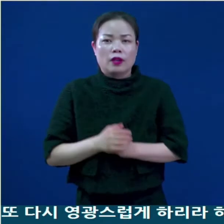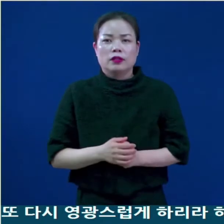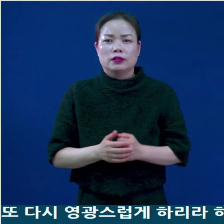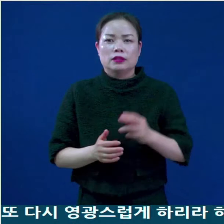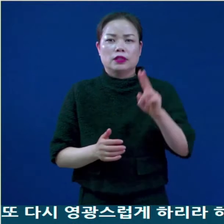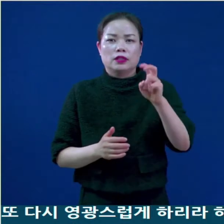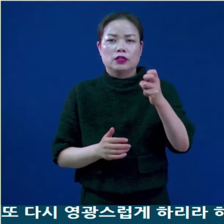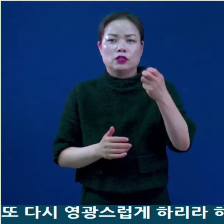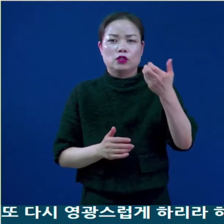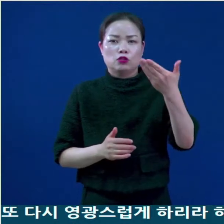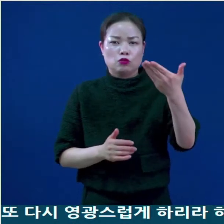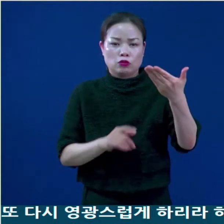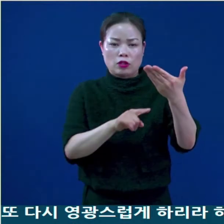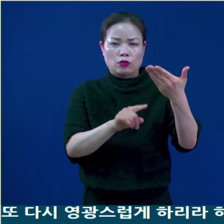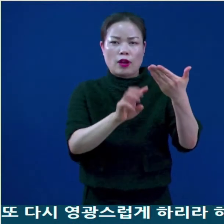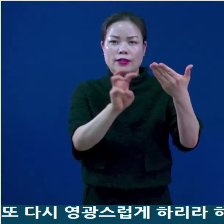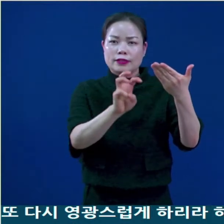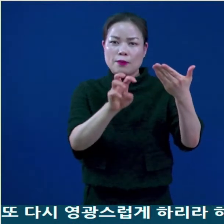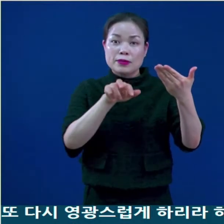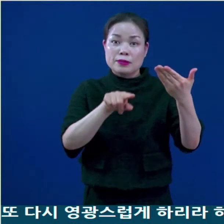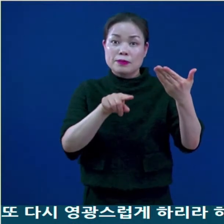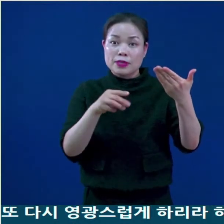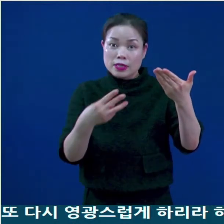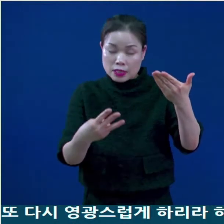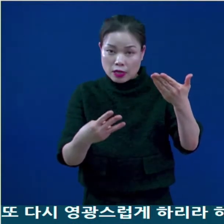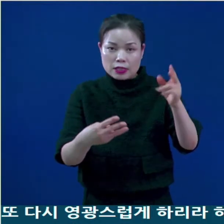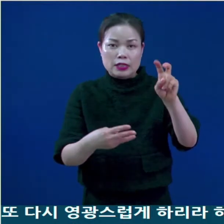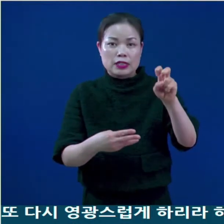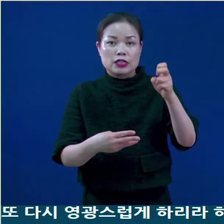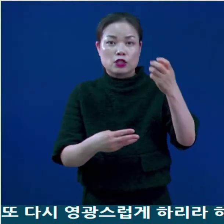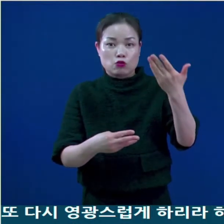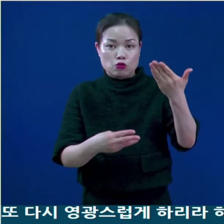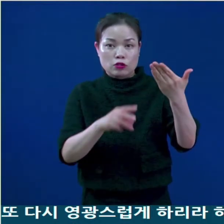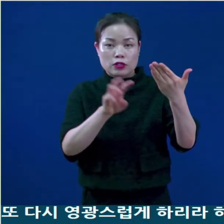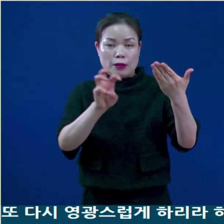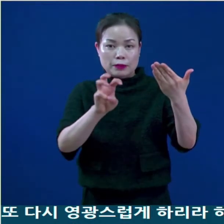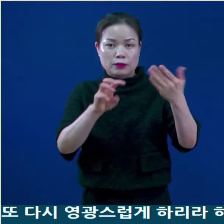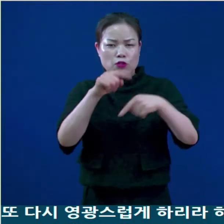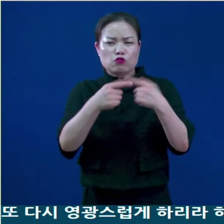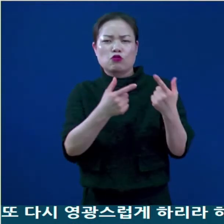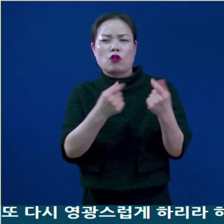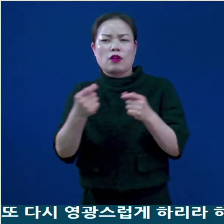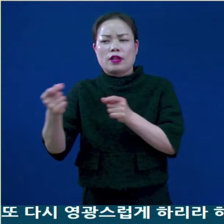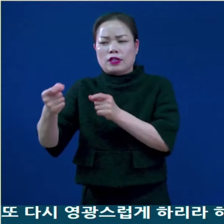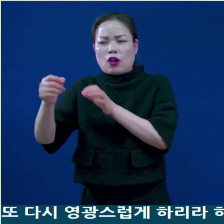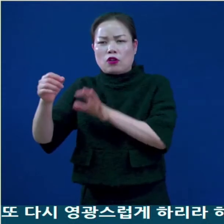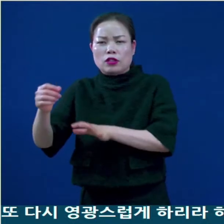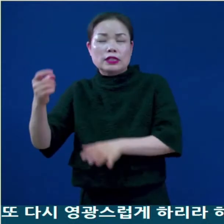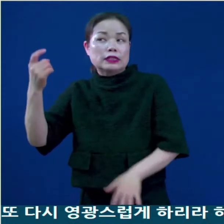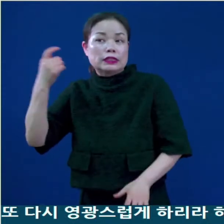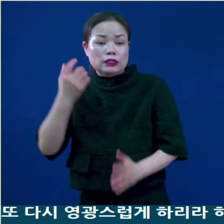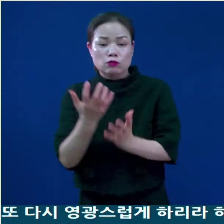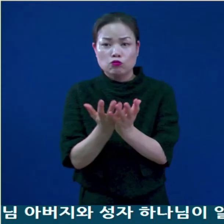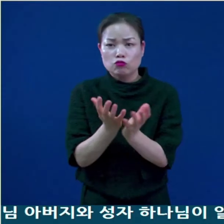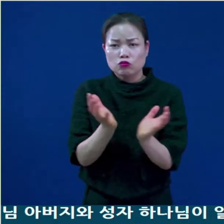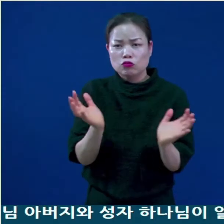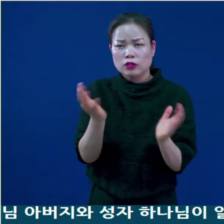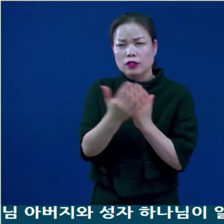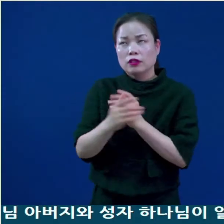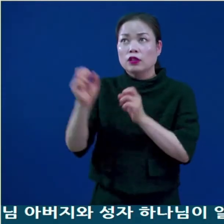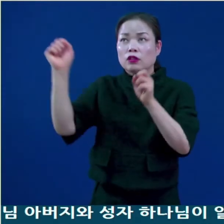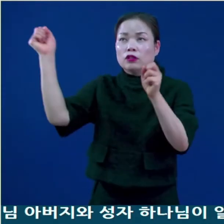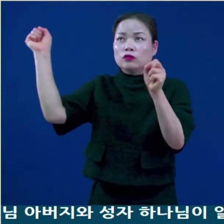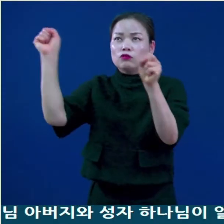29절과 30절 이제 연달아 보시면 29절 읽습니다. 곁에 서서 들은 무리는